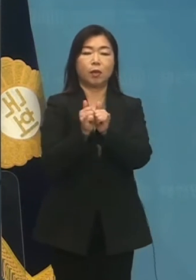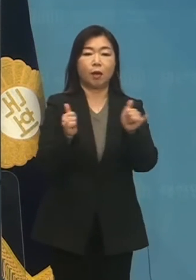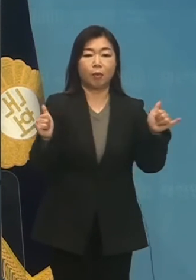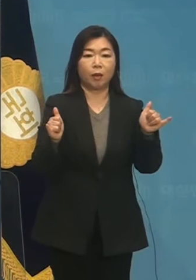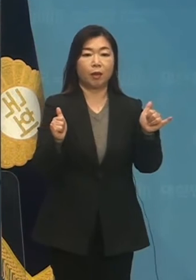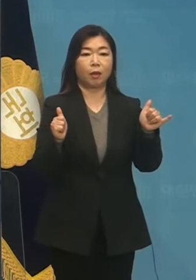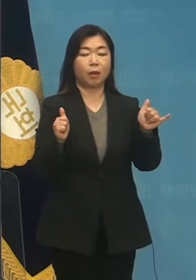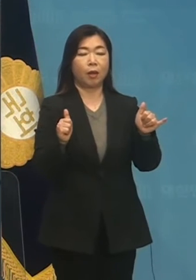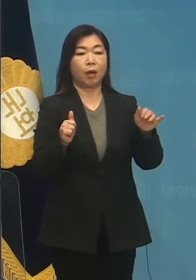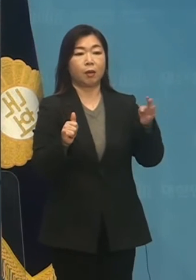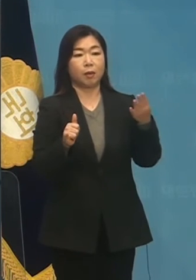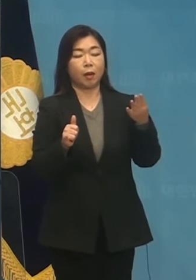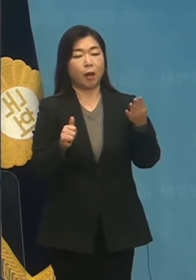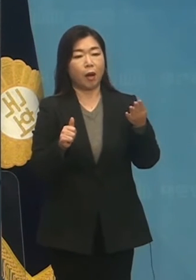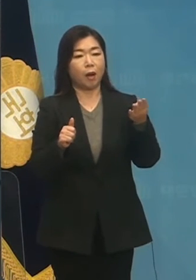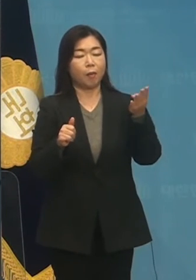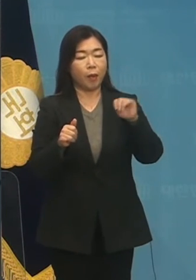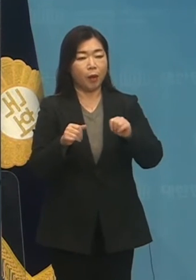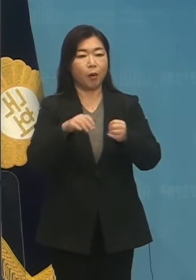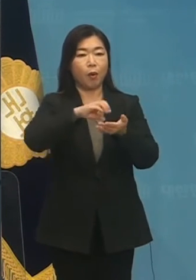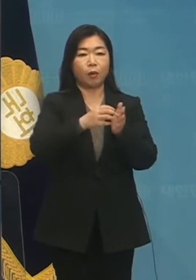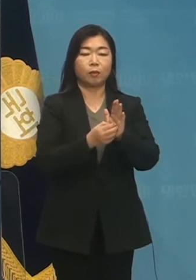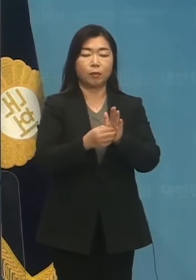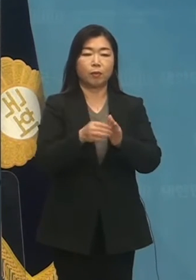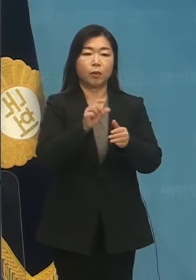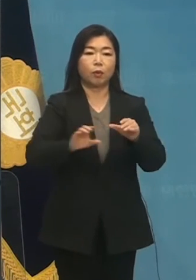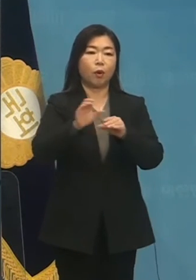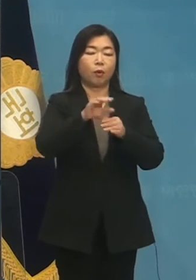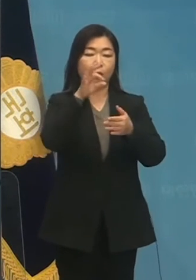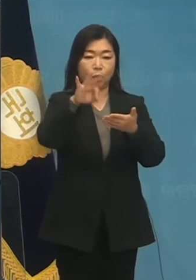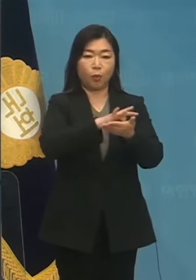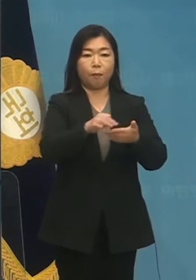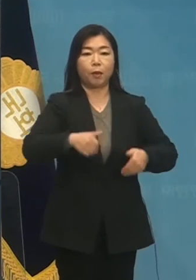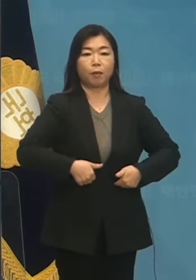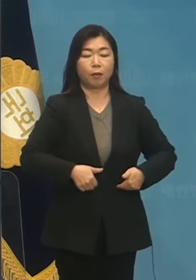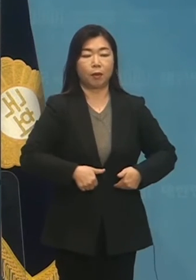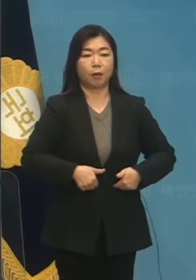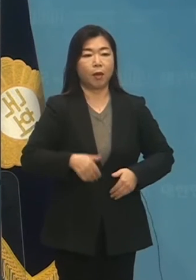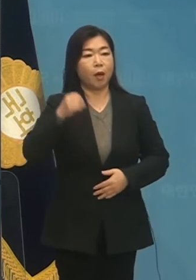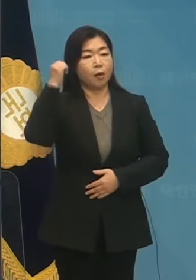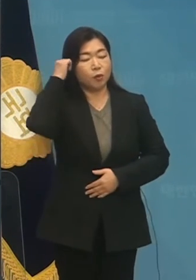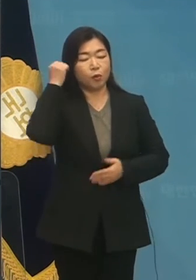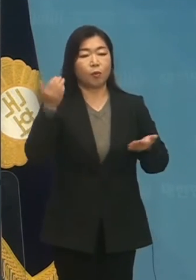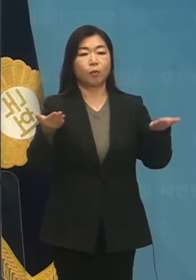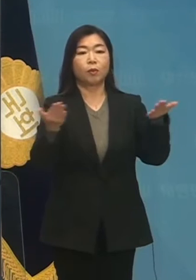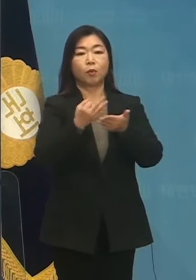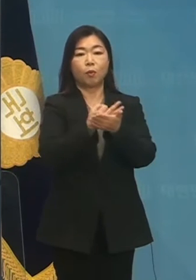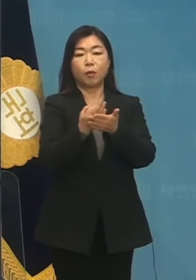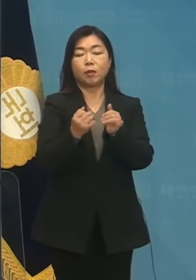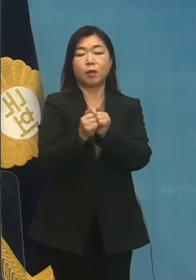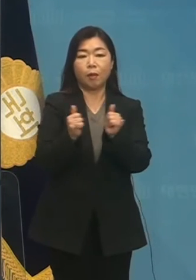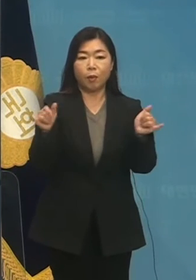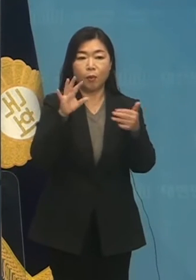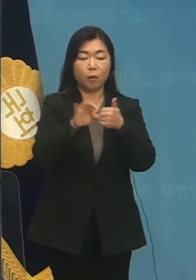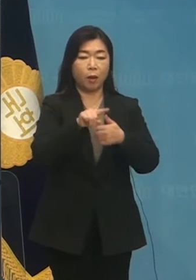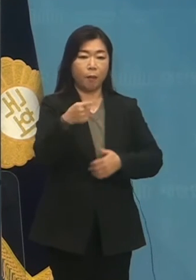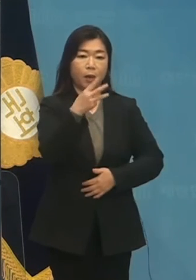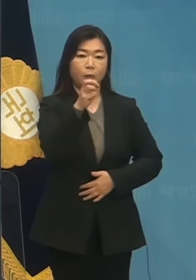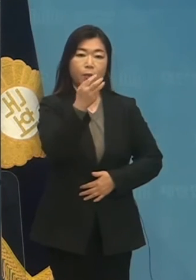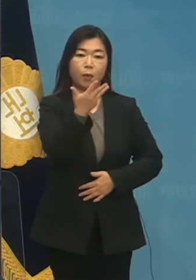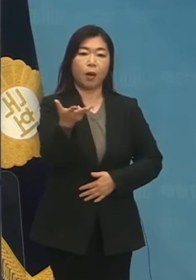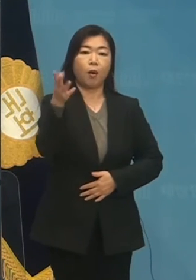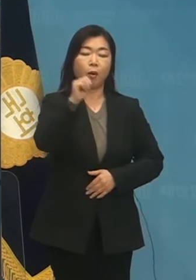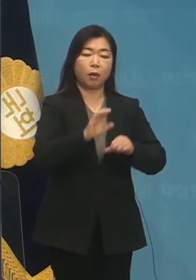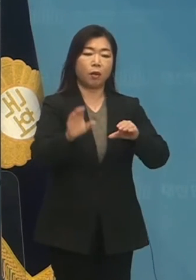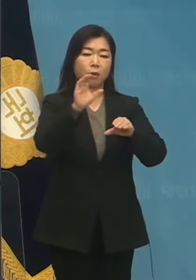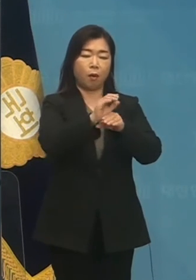증액을 요구합니다. 숙박업의 경우 관광 숙박업 방역 지원으로 138억 원 증액을